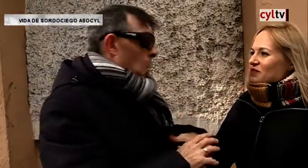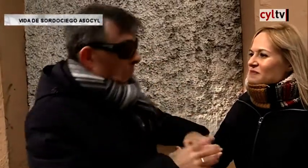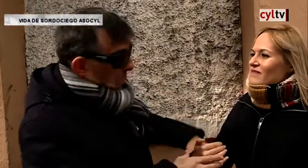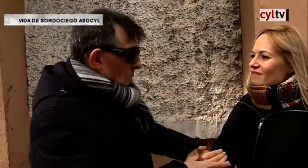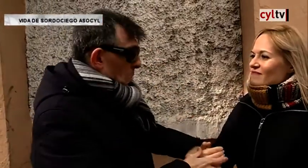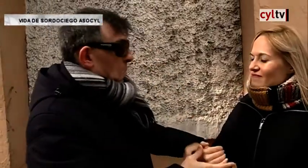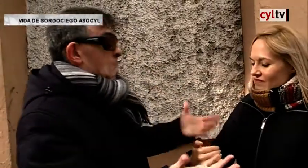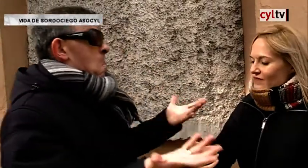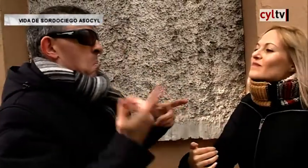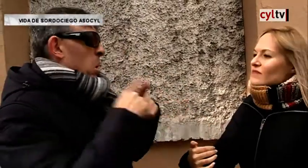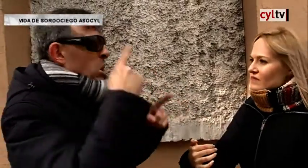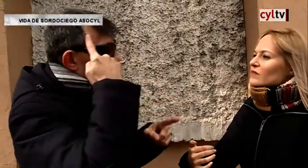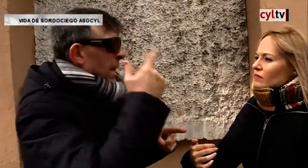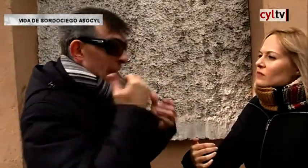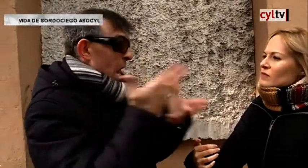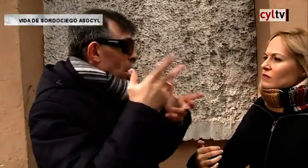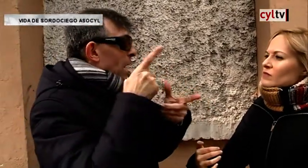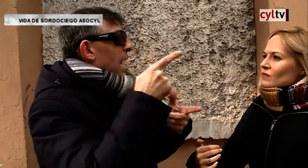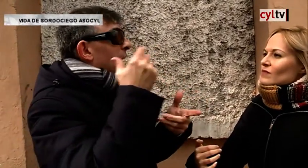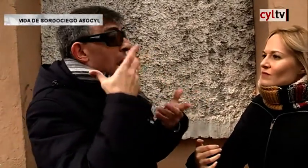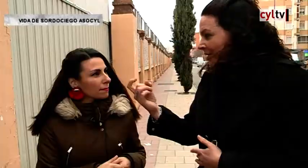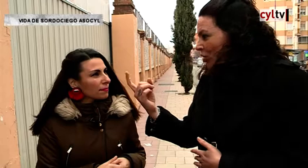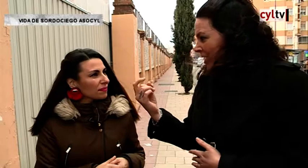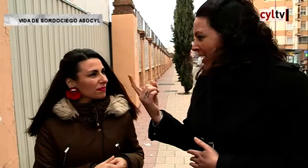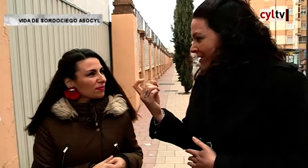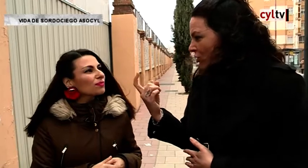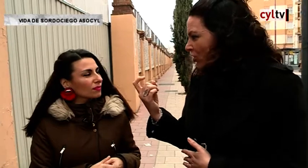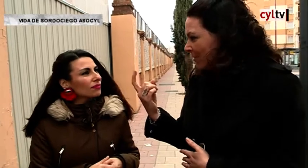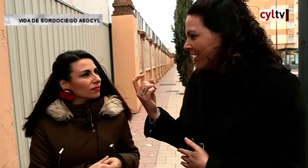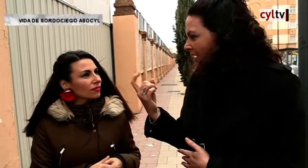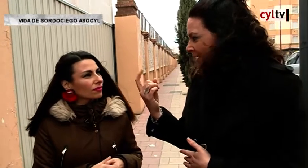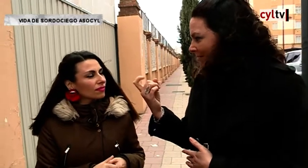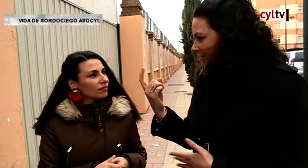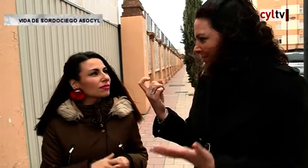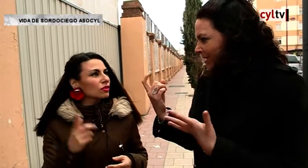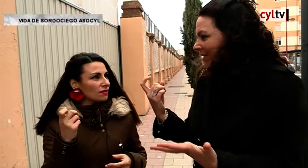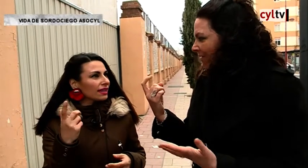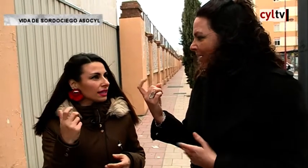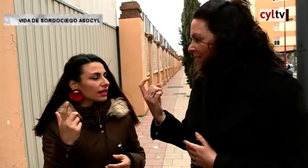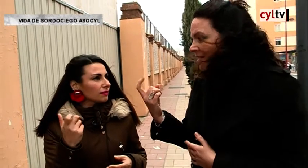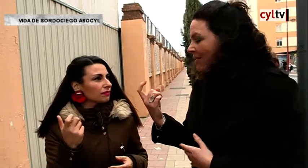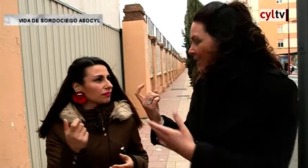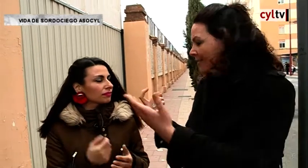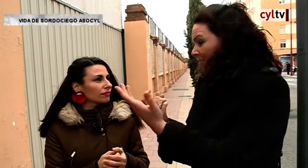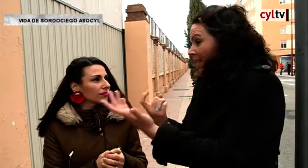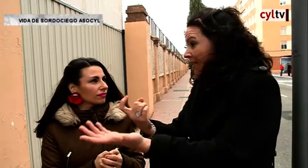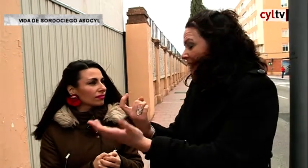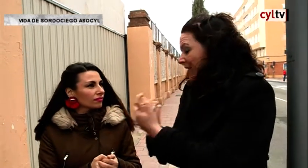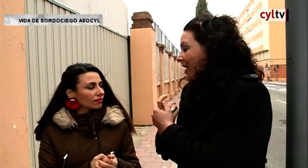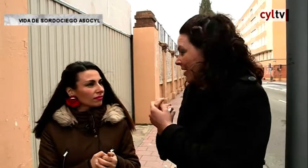la mano, y eso ya no es tan adecuado. Lo ideal es por el brazo. Con que le hagas esto te va te va a entender. Sí, sí, él te tendría que agarrar la